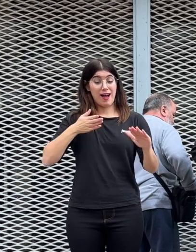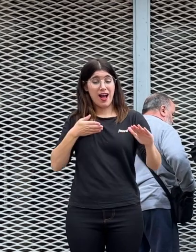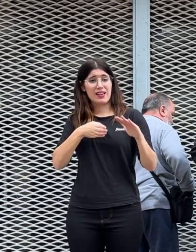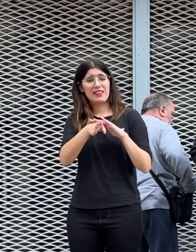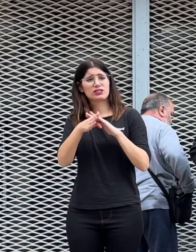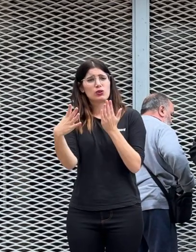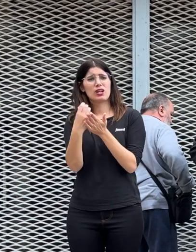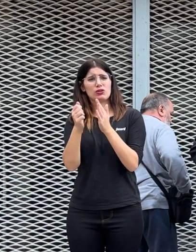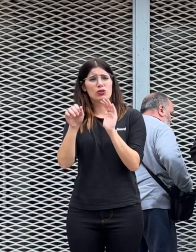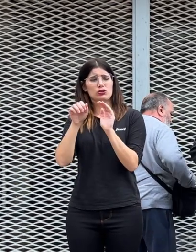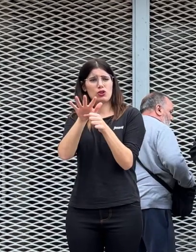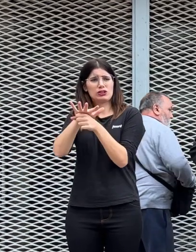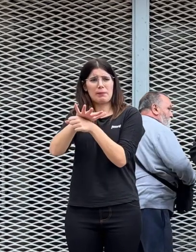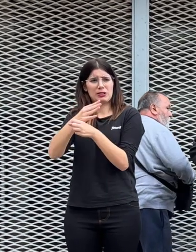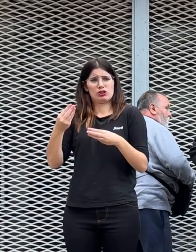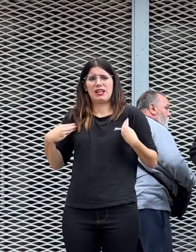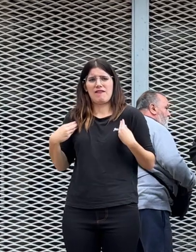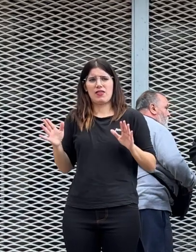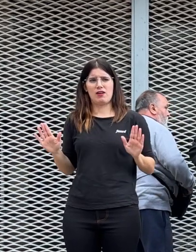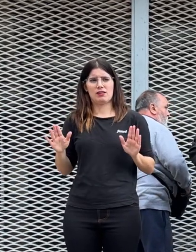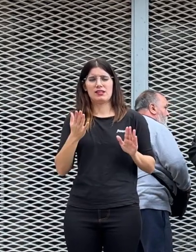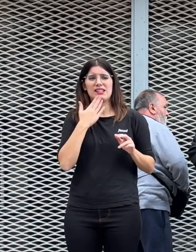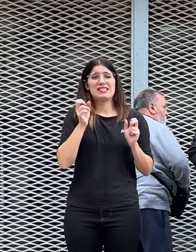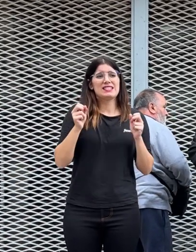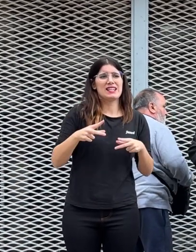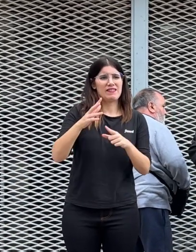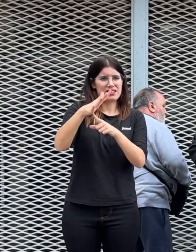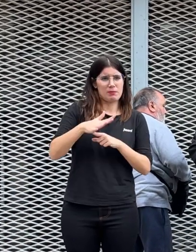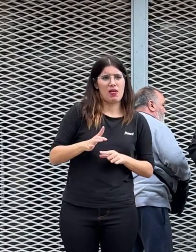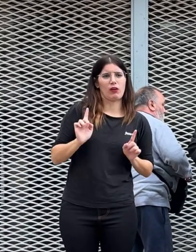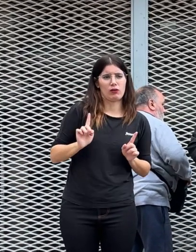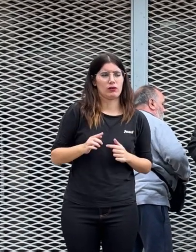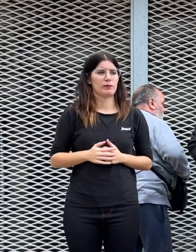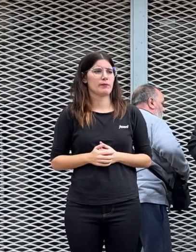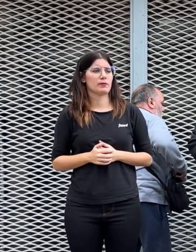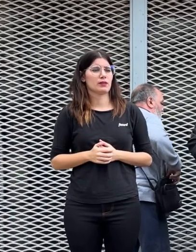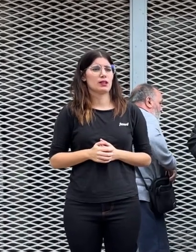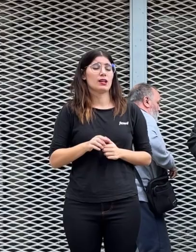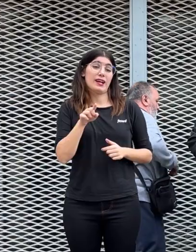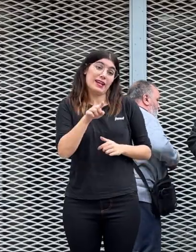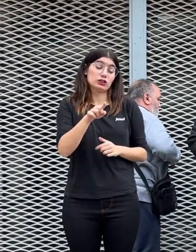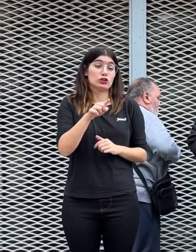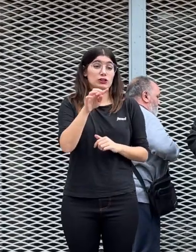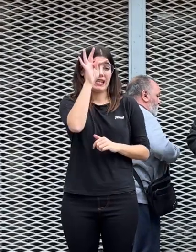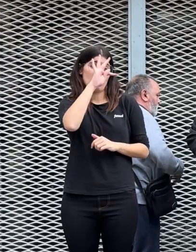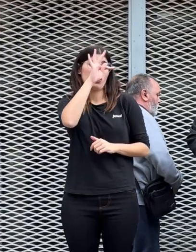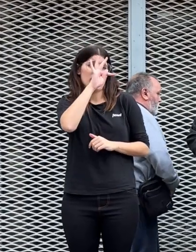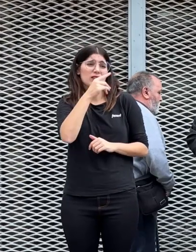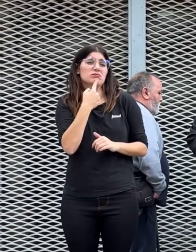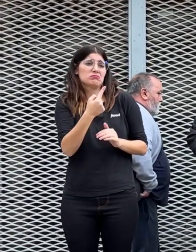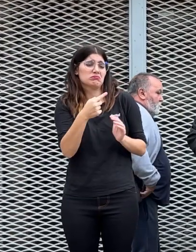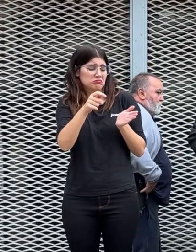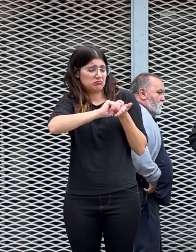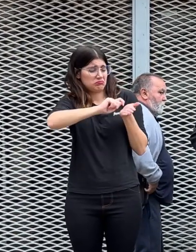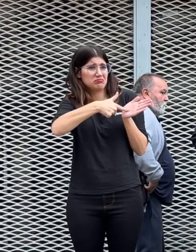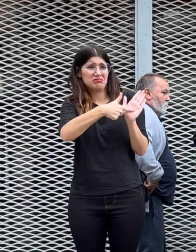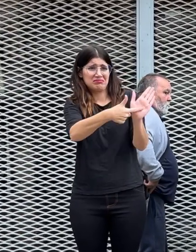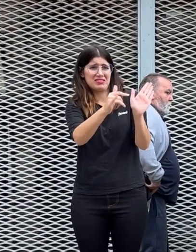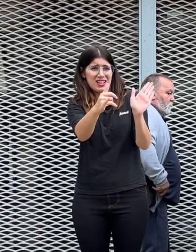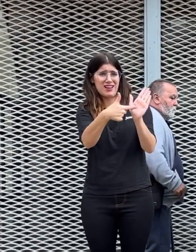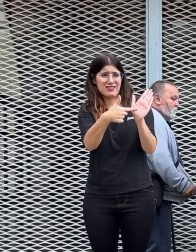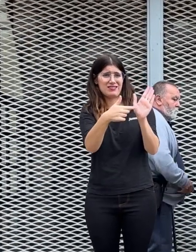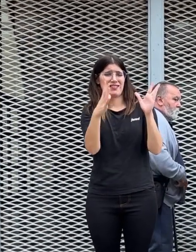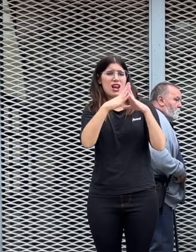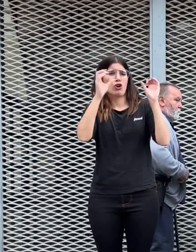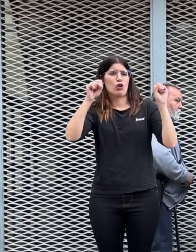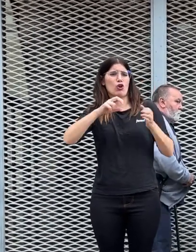els àmbits de la vida sense cap tipus de discriminació. Almenys això és el que està escrit a la